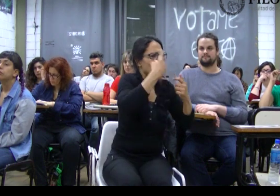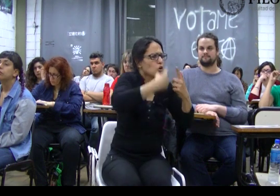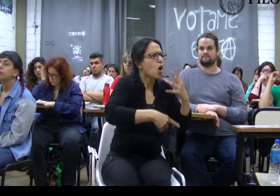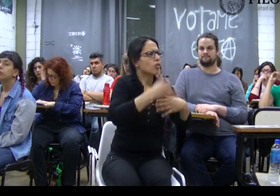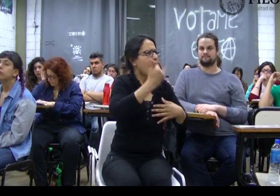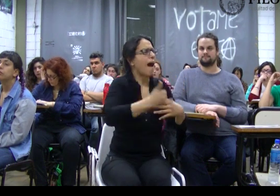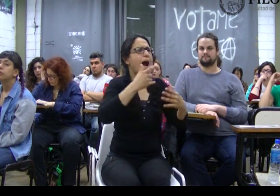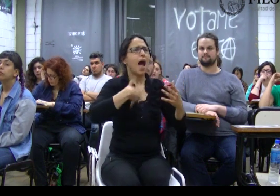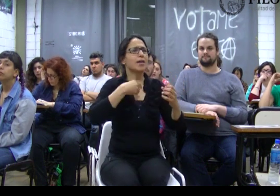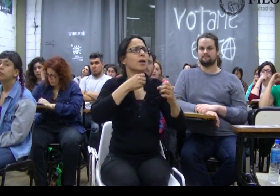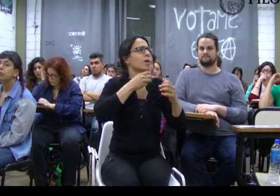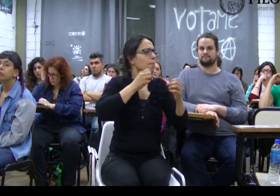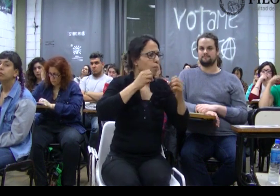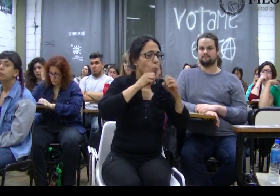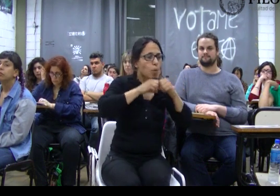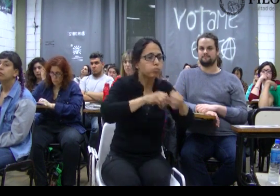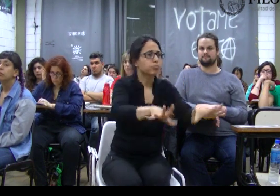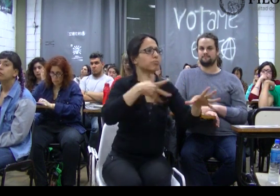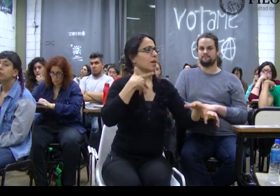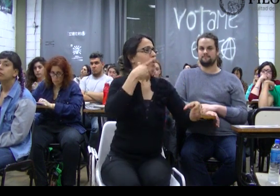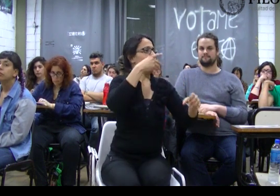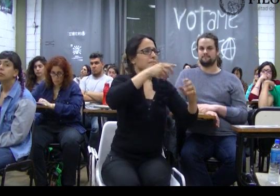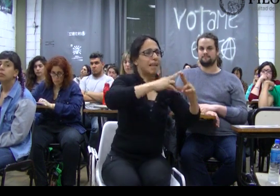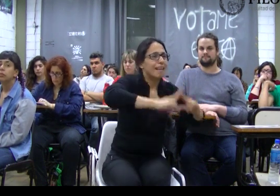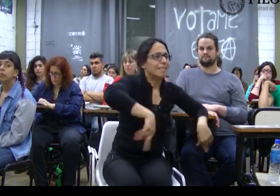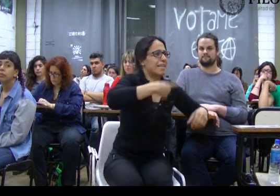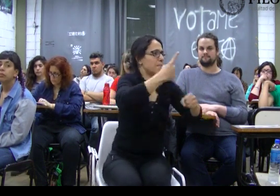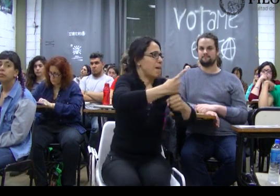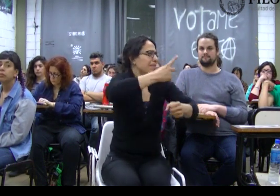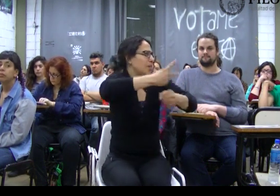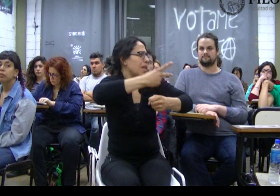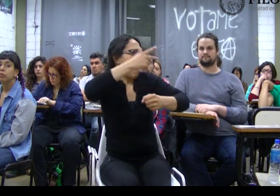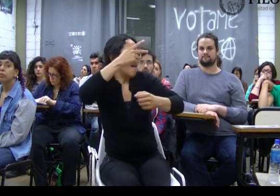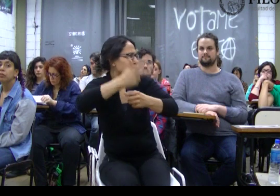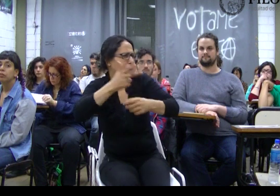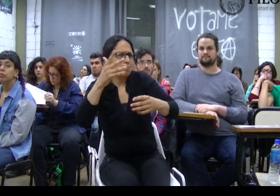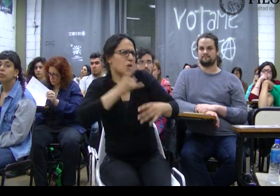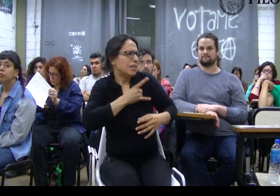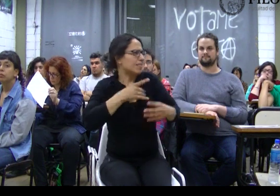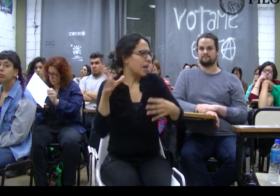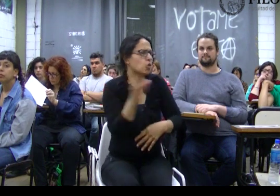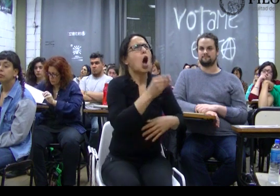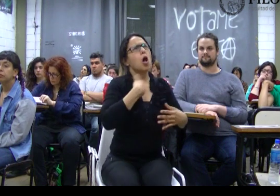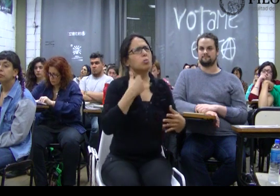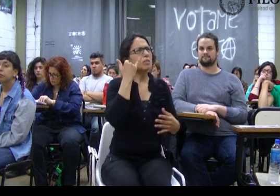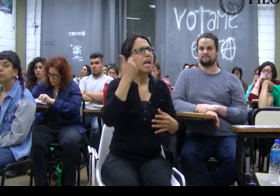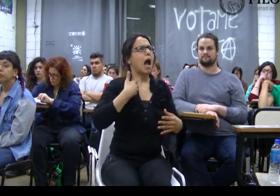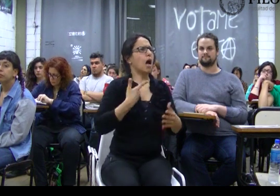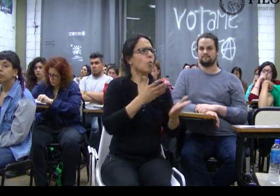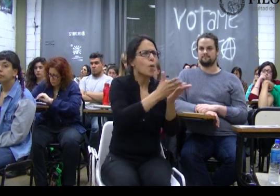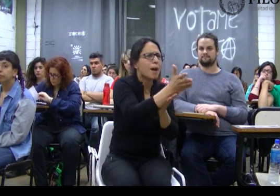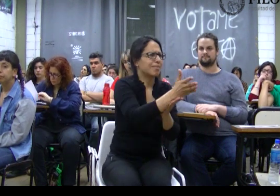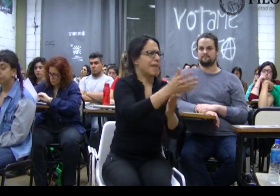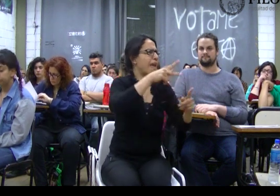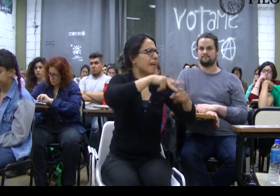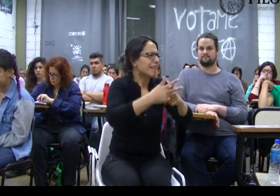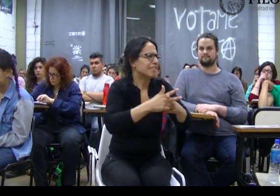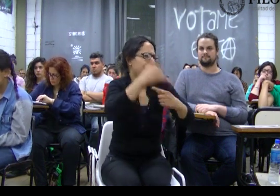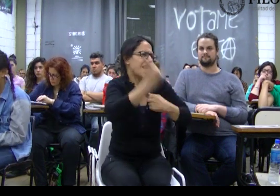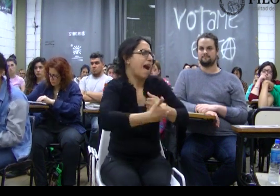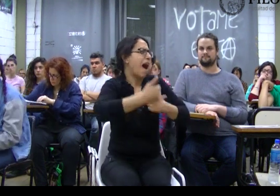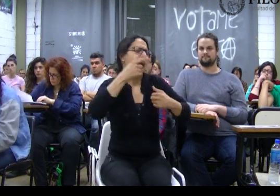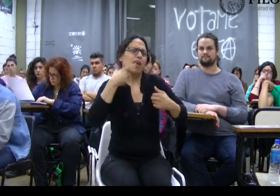niveles y modalidades, que se trabajan transversalmente en las materias, que hay talleres específicos,